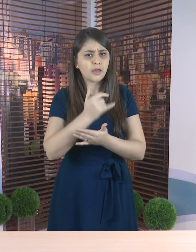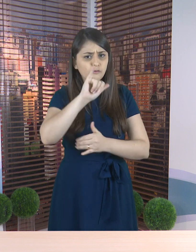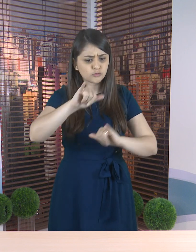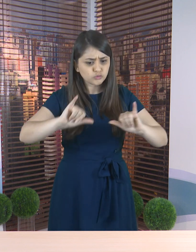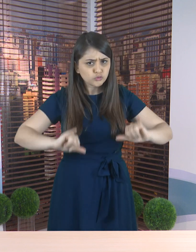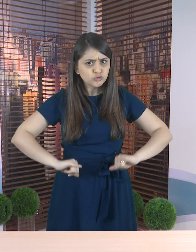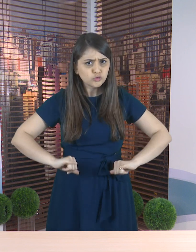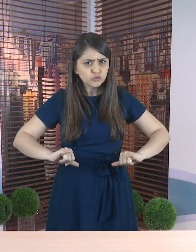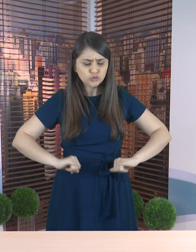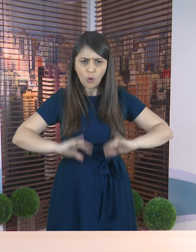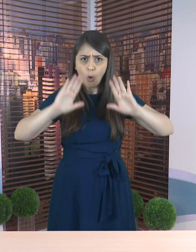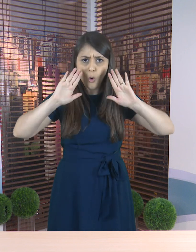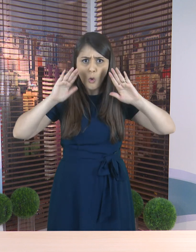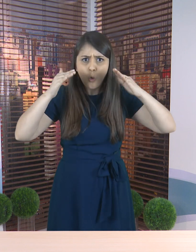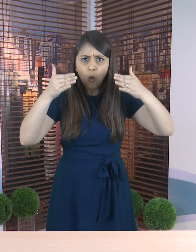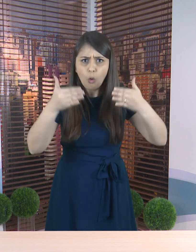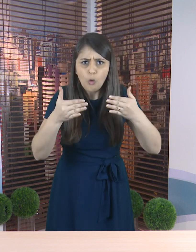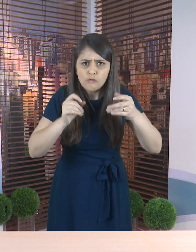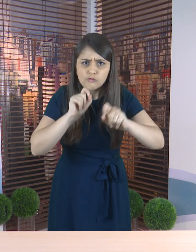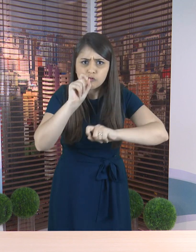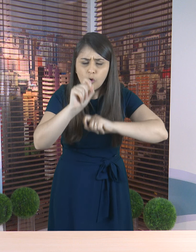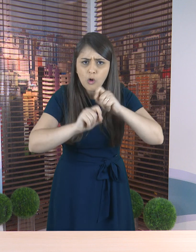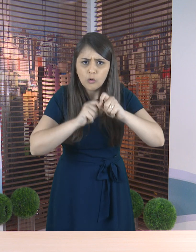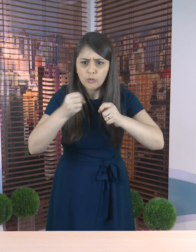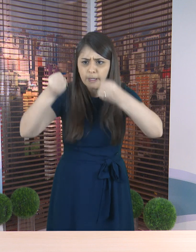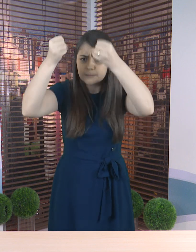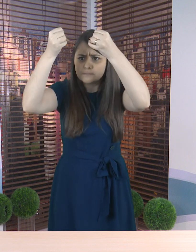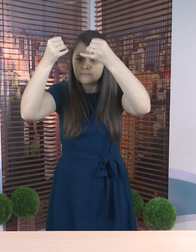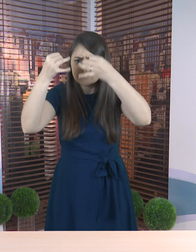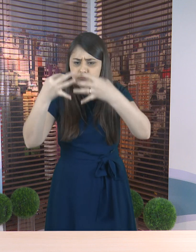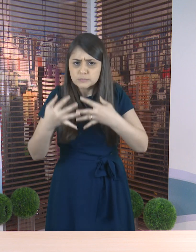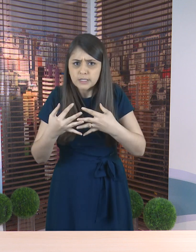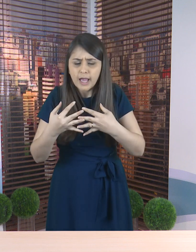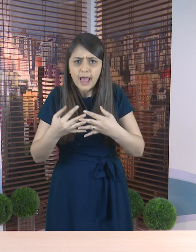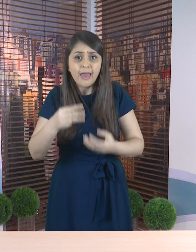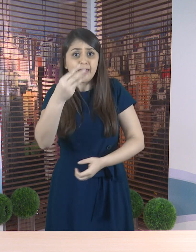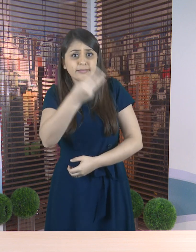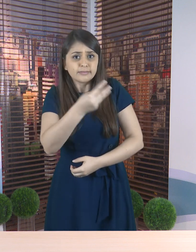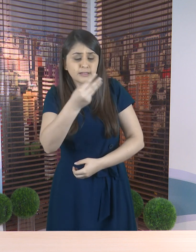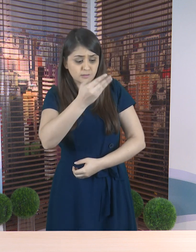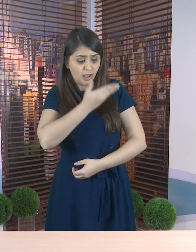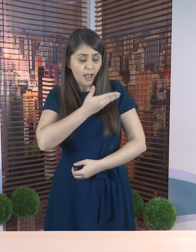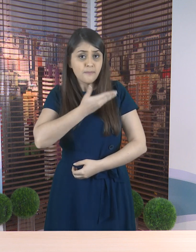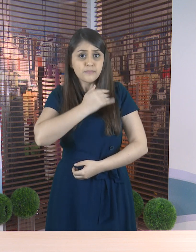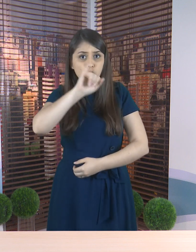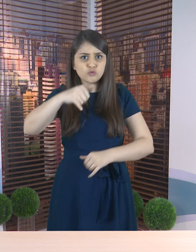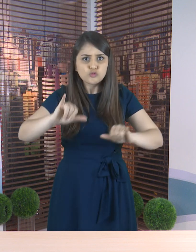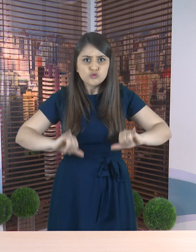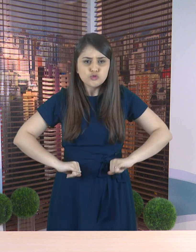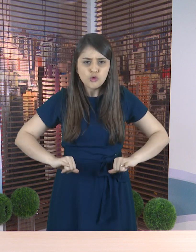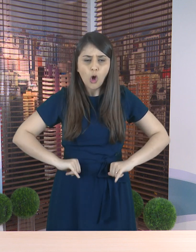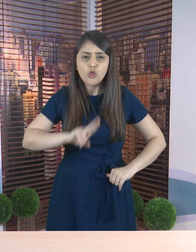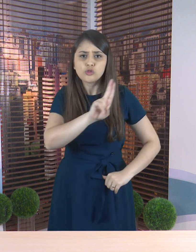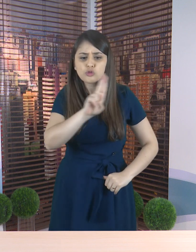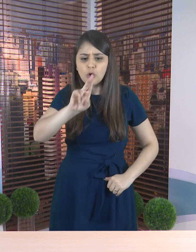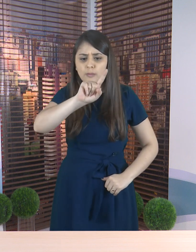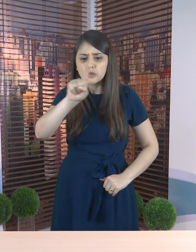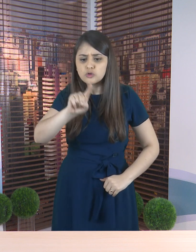ele parece ser o mais impiedoso. Certo estudioso diz que os seus discursos são avinagrados,